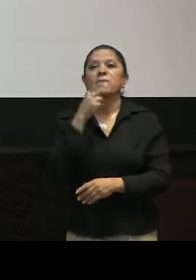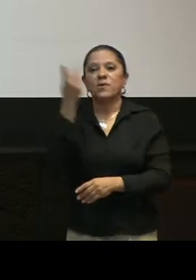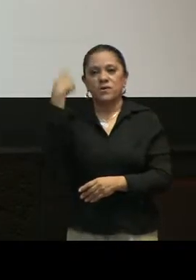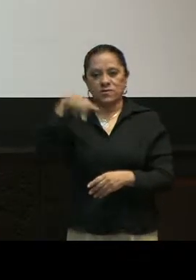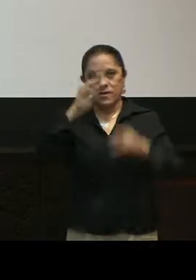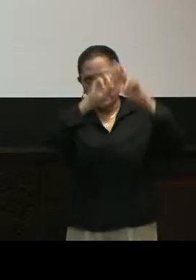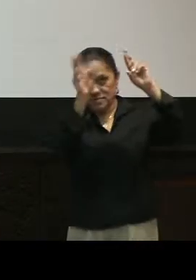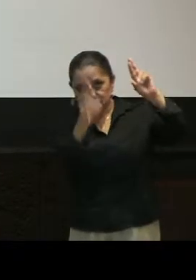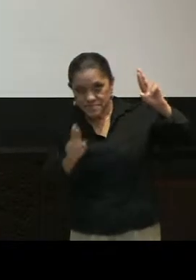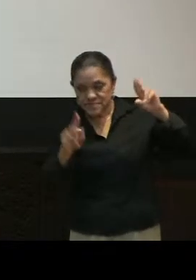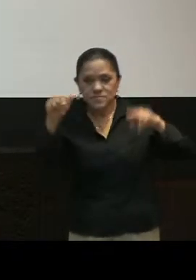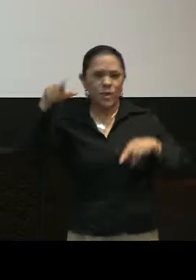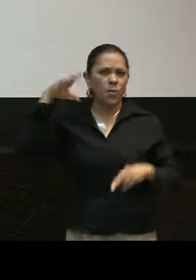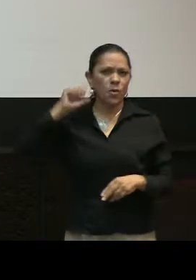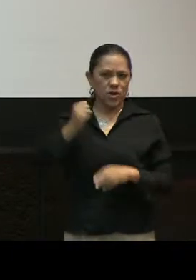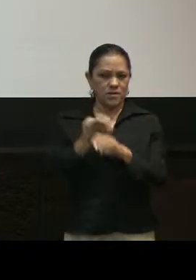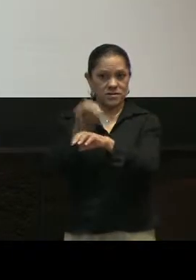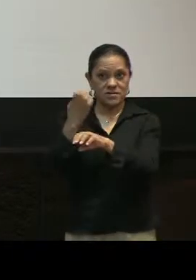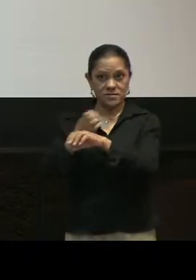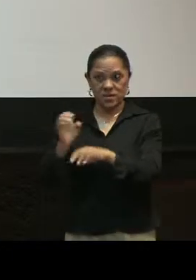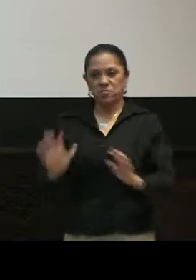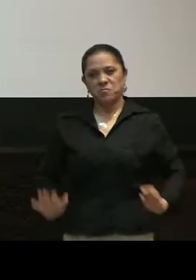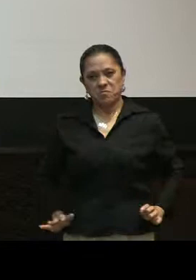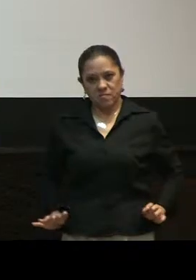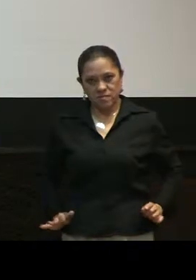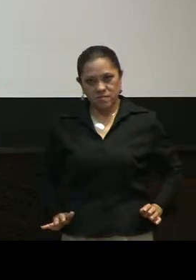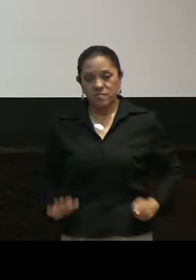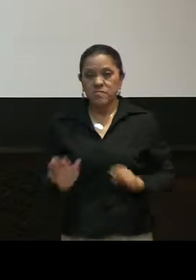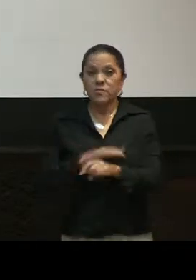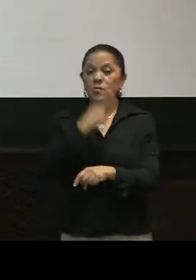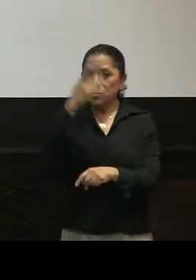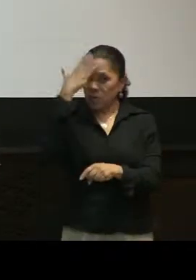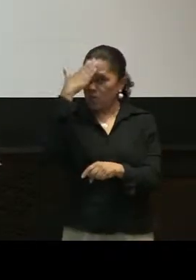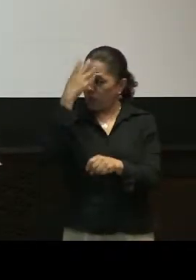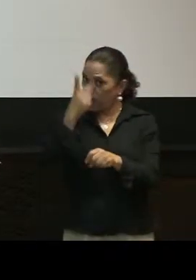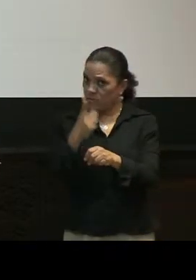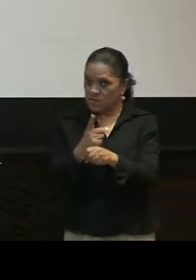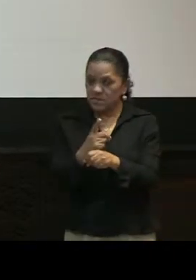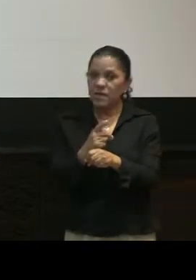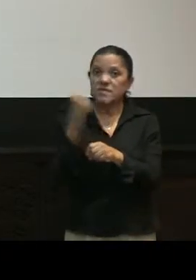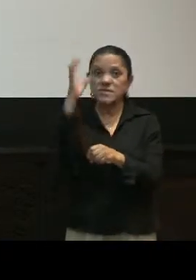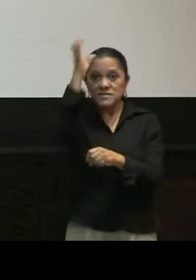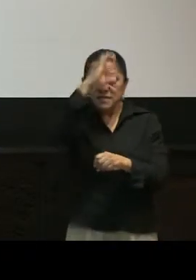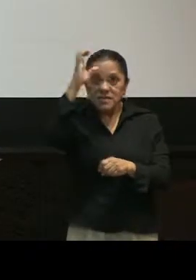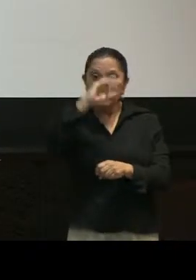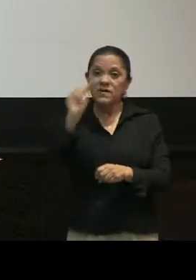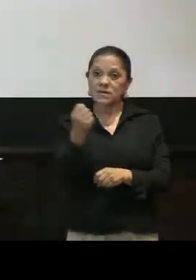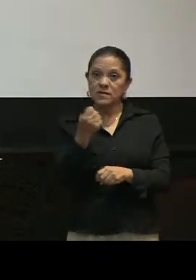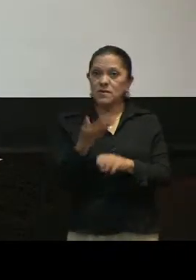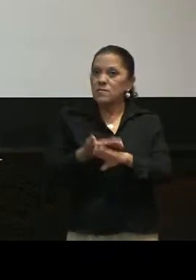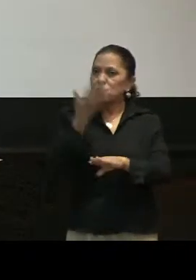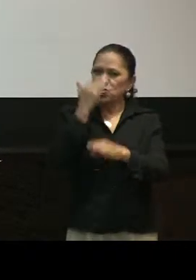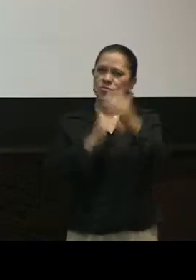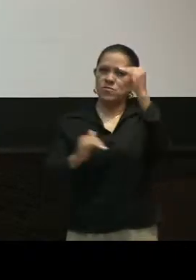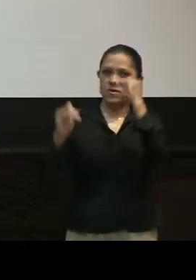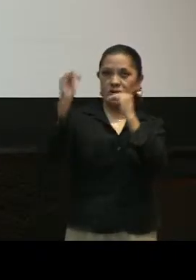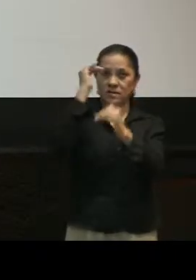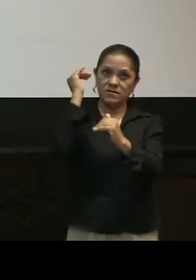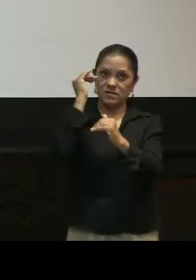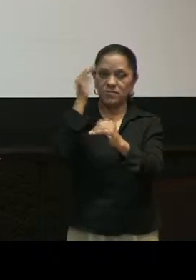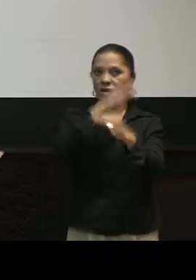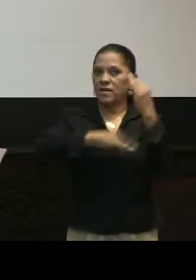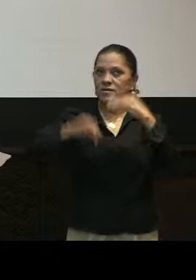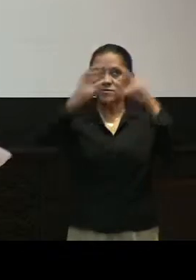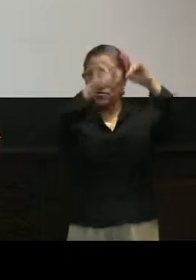país. Morelos es un estado que se caracteriza por su capacidad científica y tecnológica, muy por encima de la media